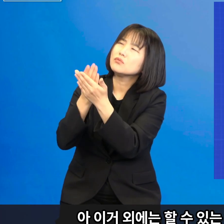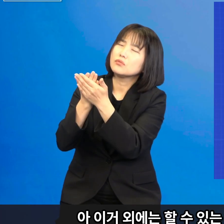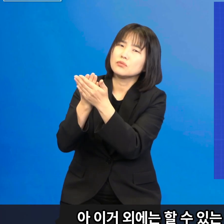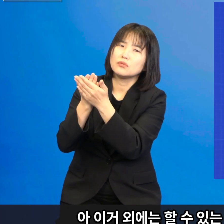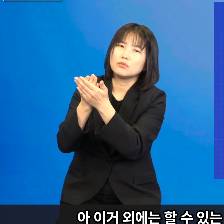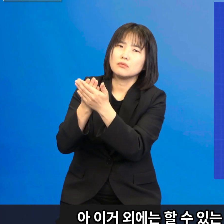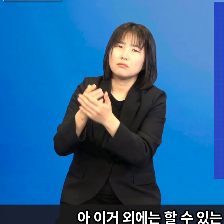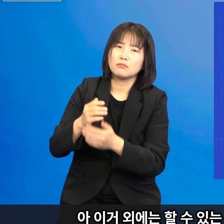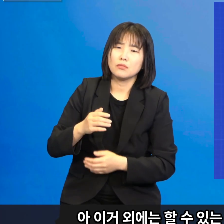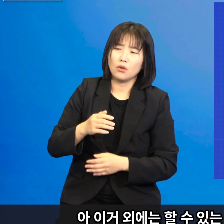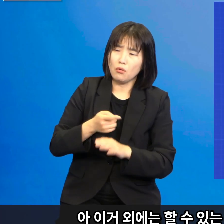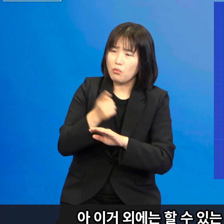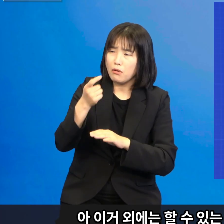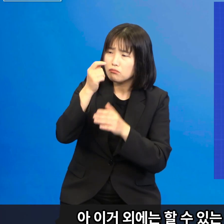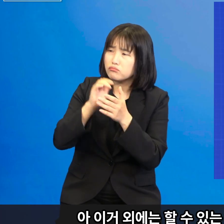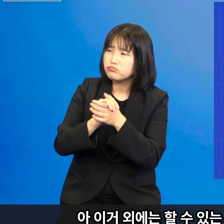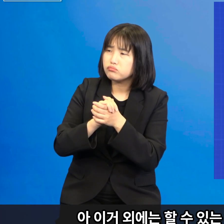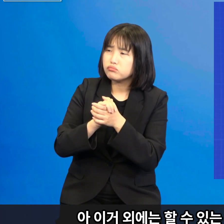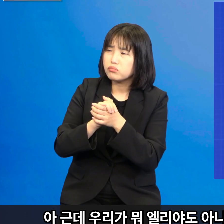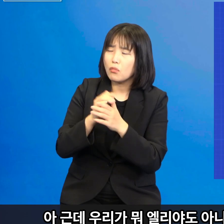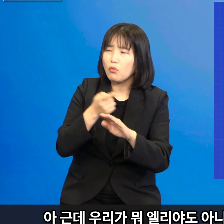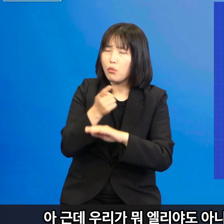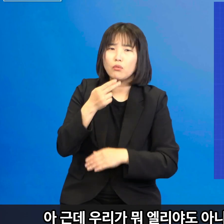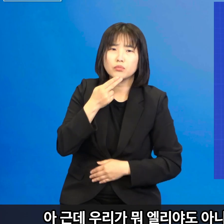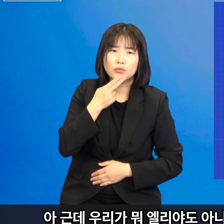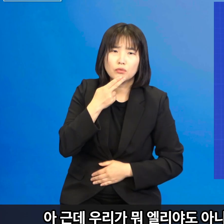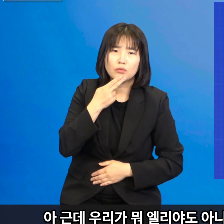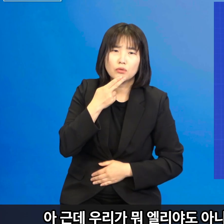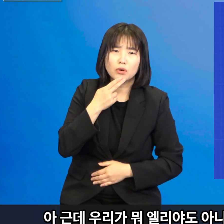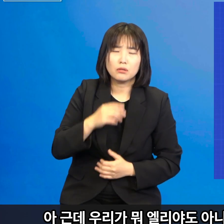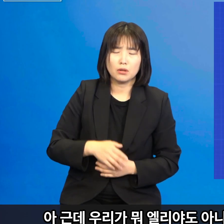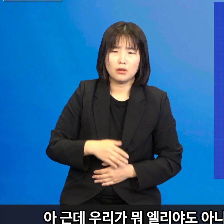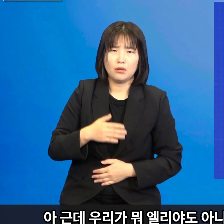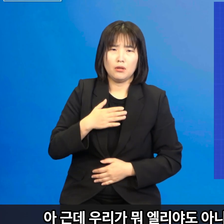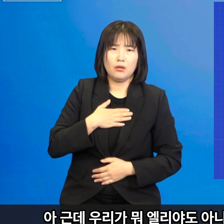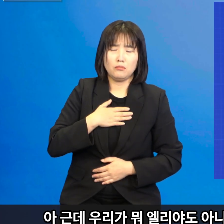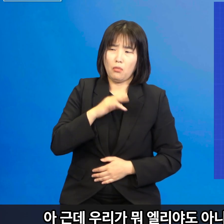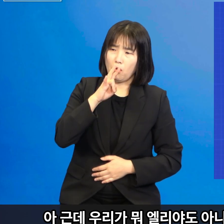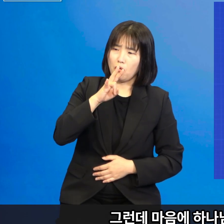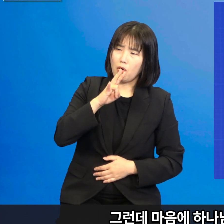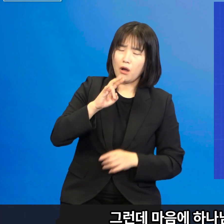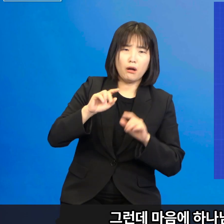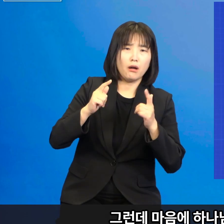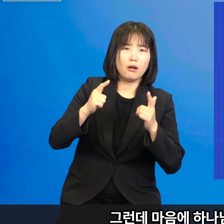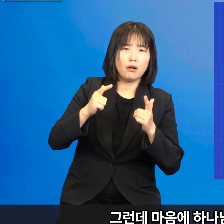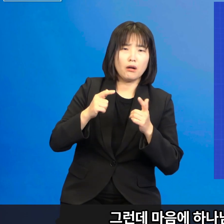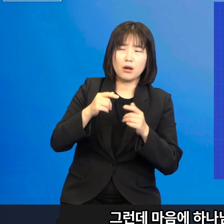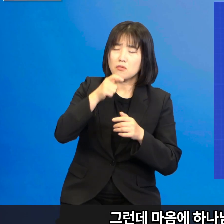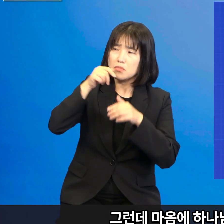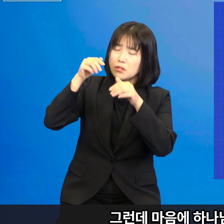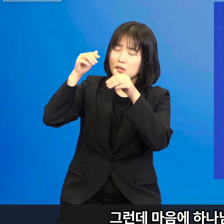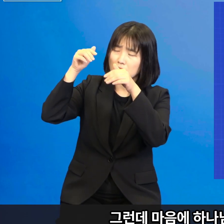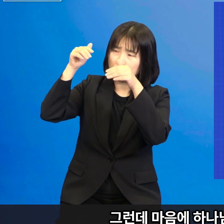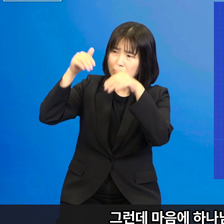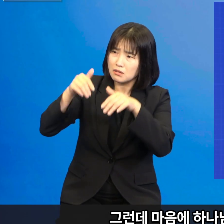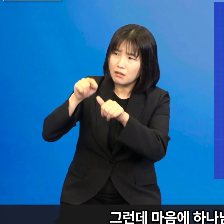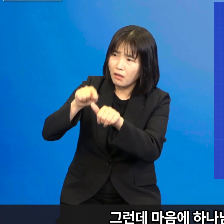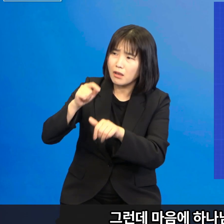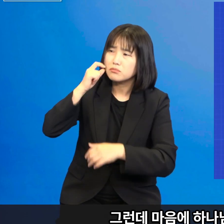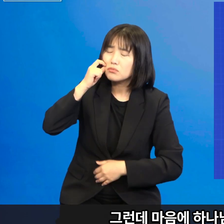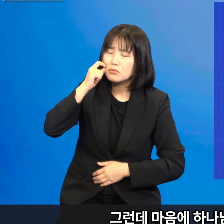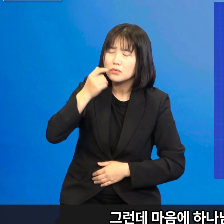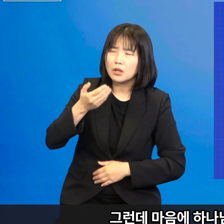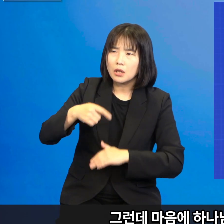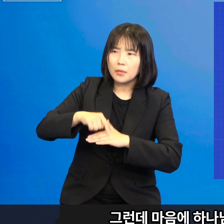이거 외에는 할 수 있는 게 없어요. 비를 내려달라고. 근데 우리가 뭐 엘리야도 아니고 사실 어떻게 비를 내리게 하나. 그런데 마음에 하나님께서